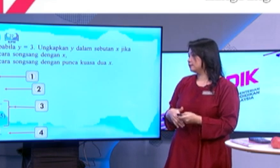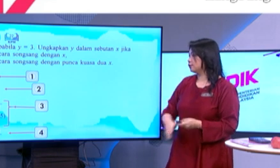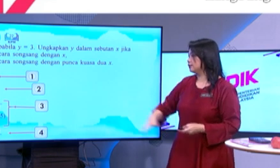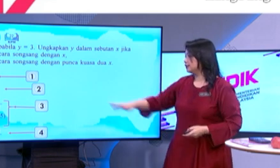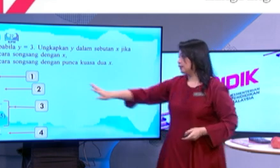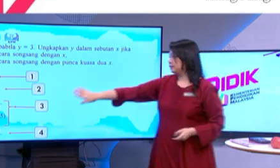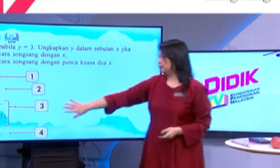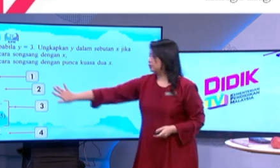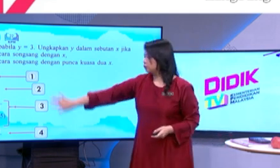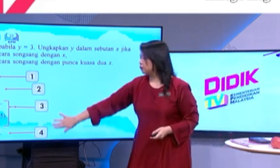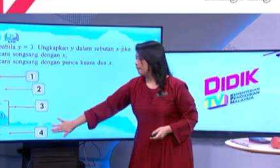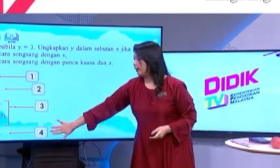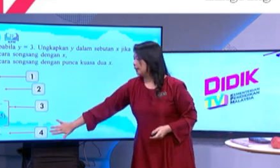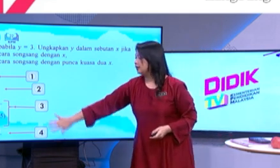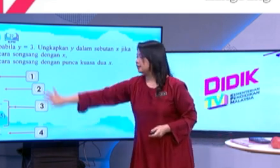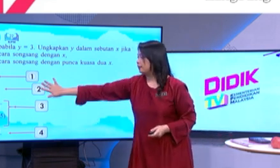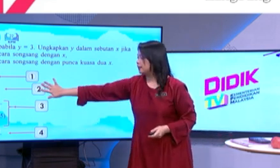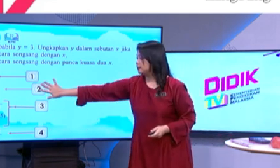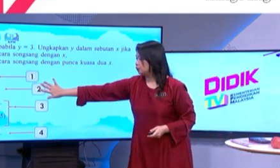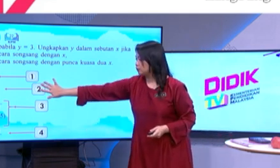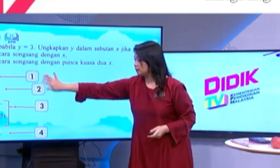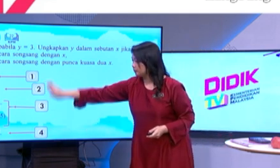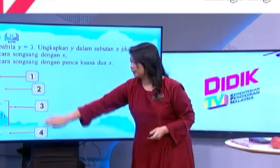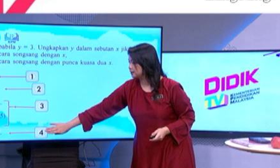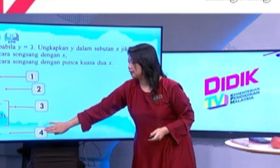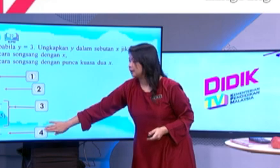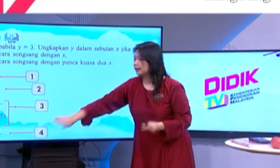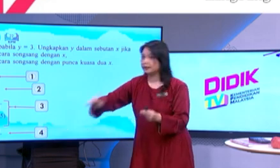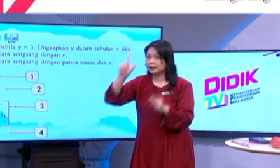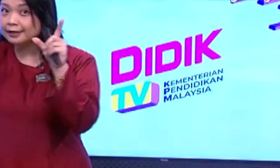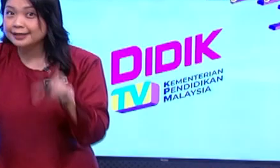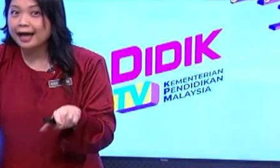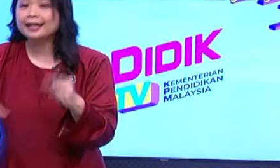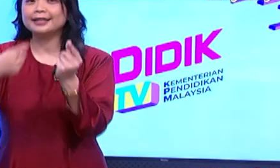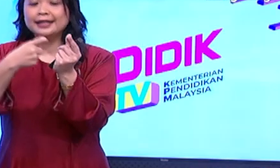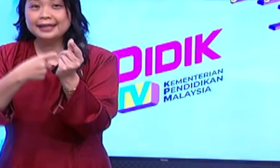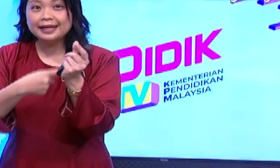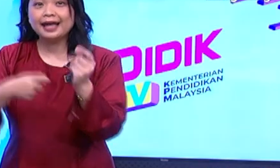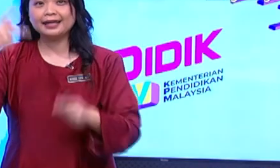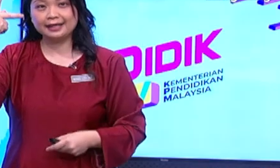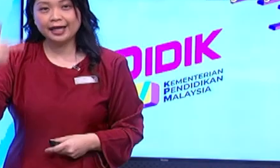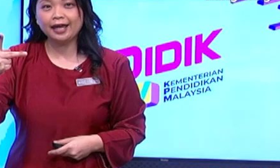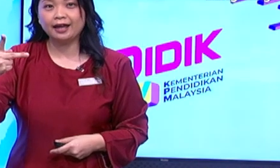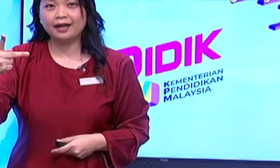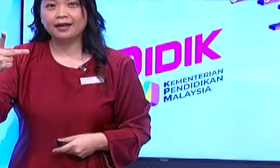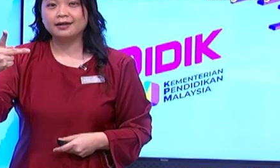the sound dapet tedung 4 nih dan BC Duo Pindah sini Gan kita Letakkan nilai Key